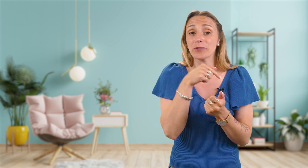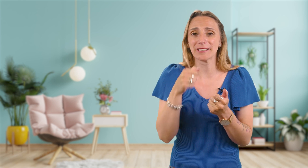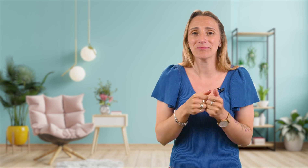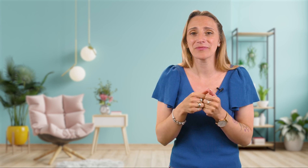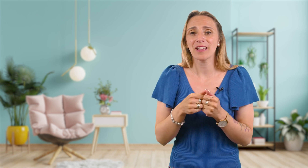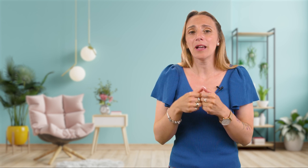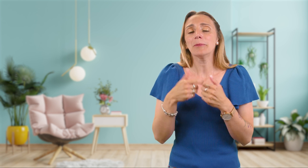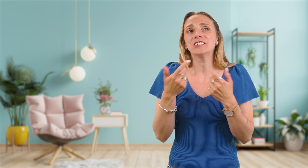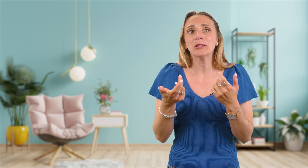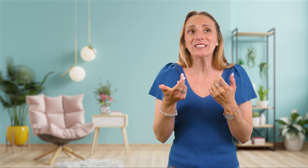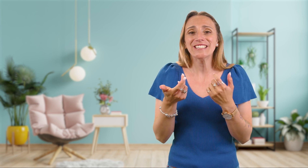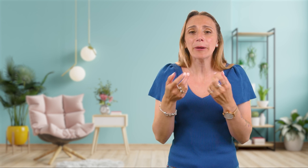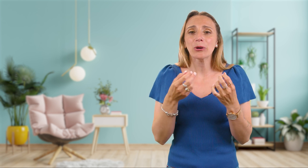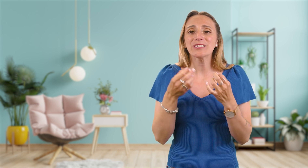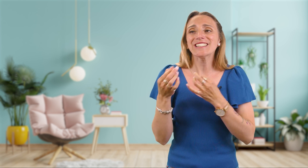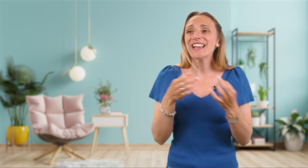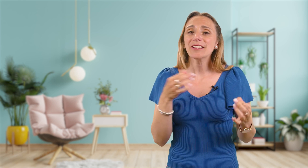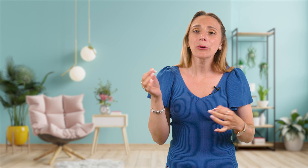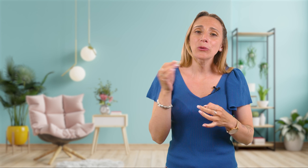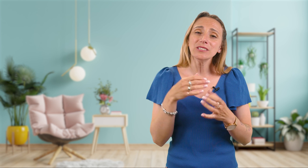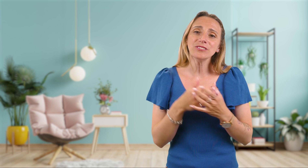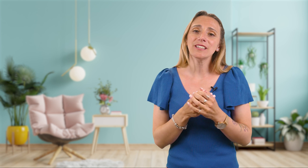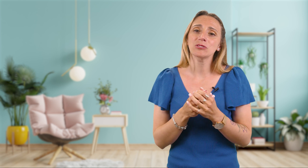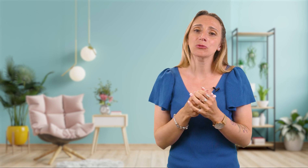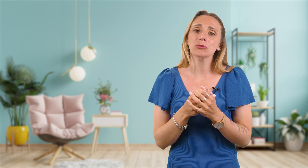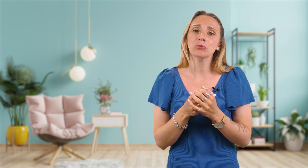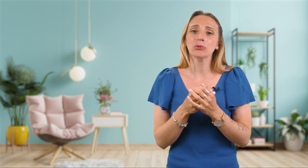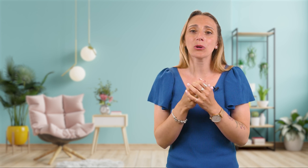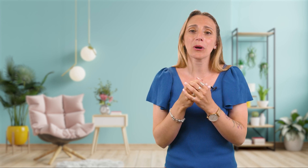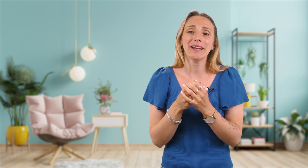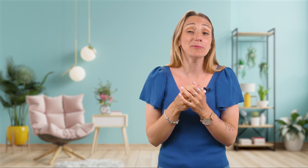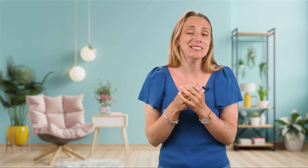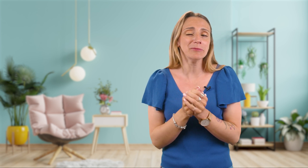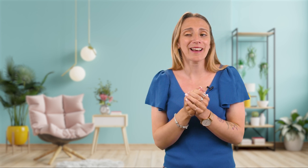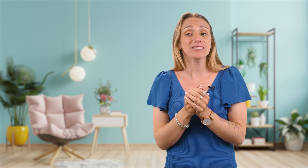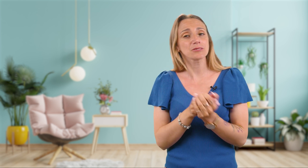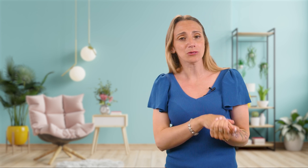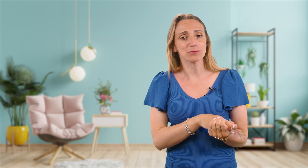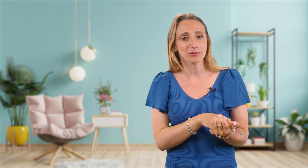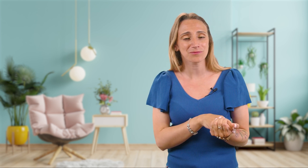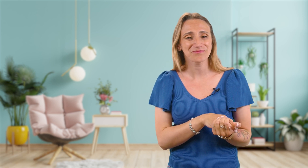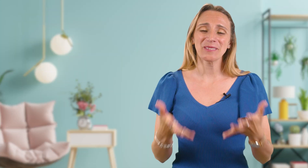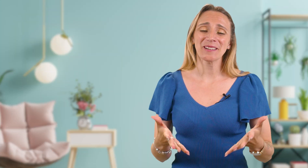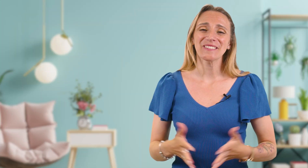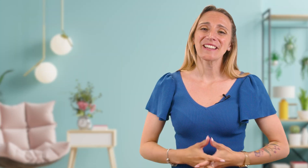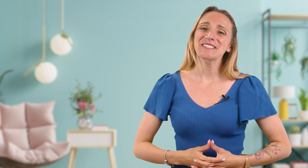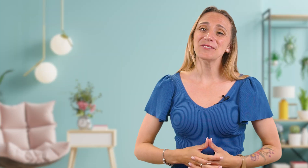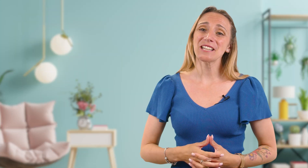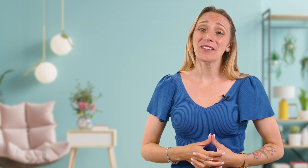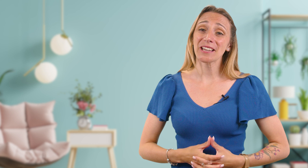montrée. J'ai eu l'idée d'apporter quelques modifications pour les petits malins d'entre vous. Bien, si vous avez